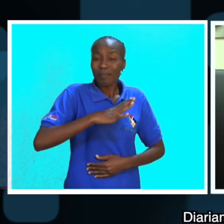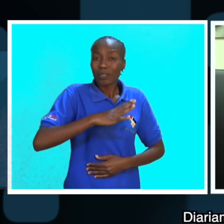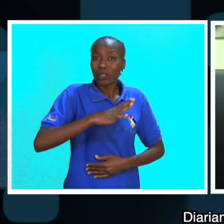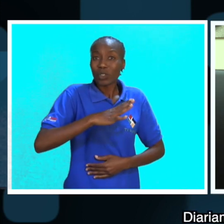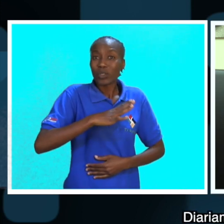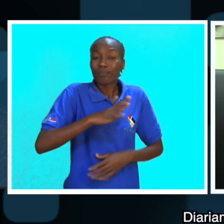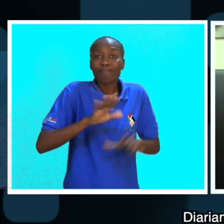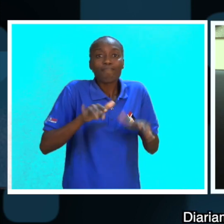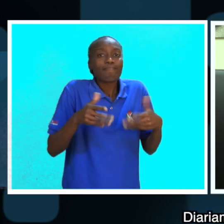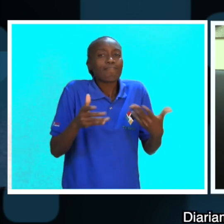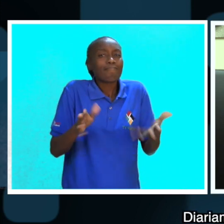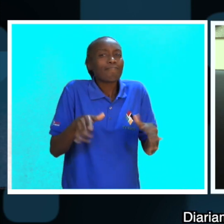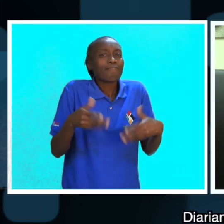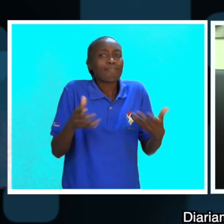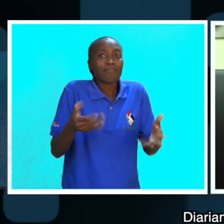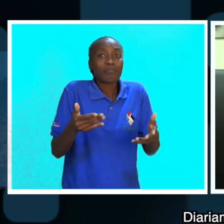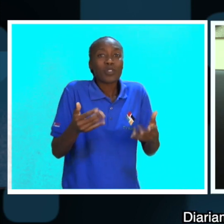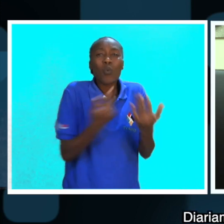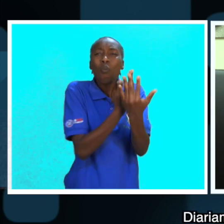Diariamente temos